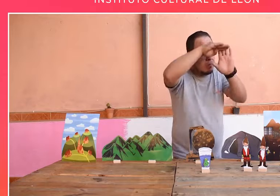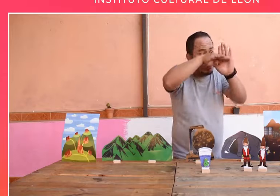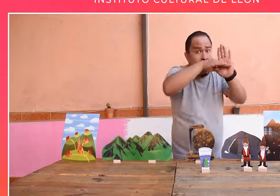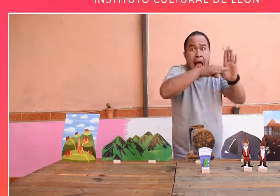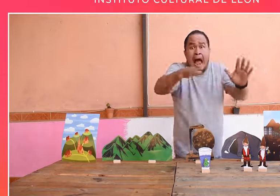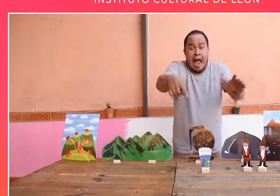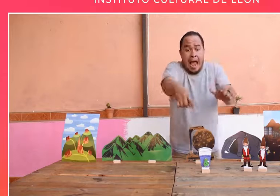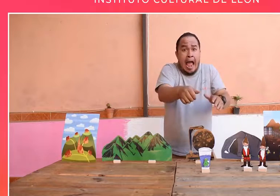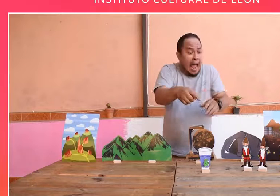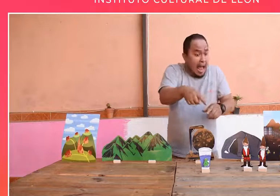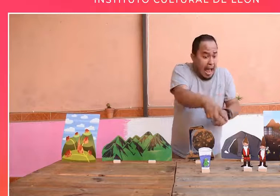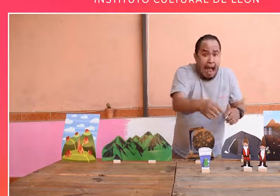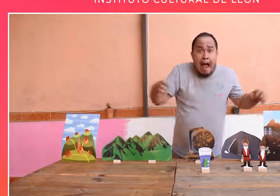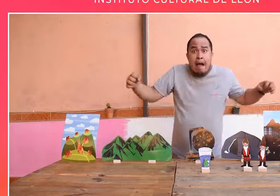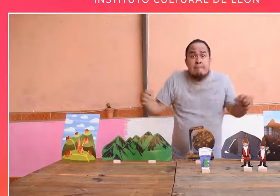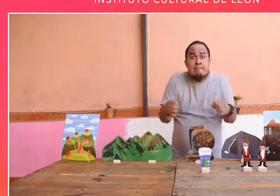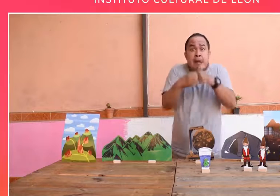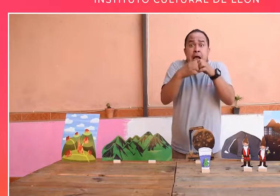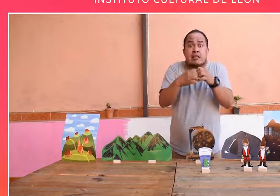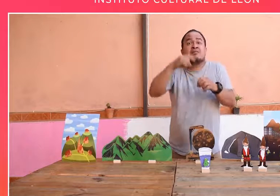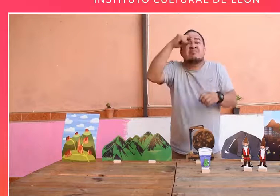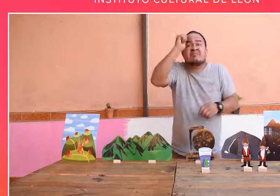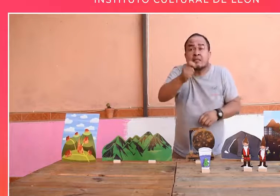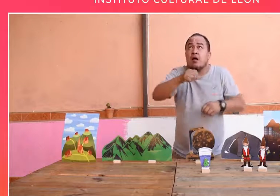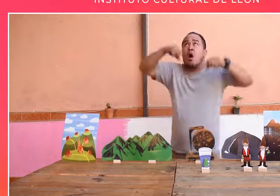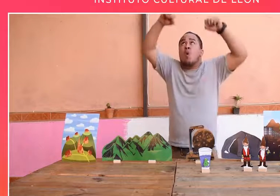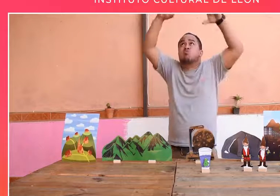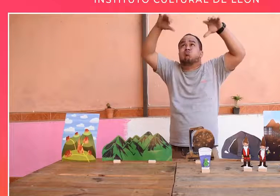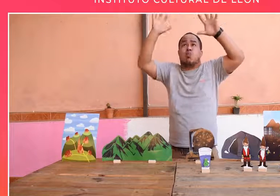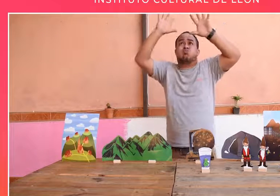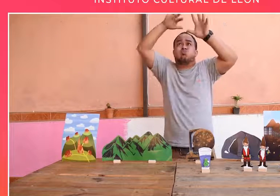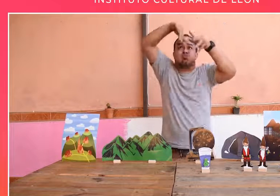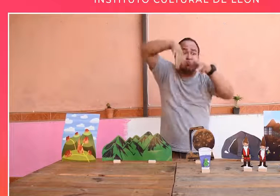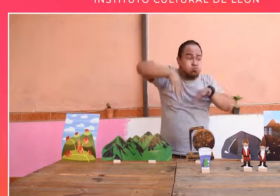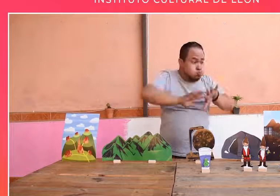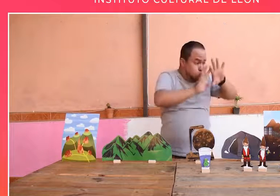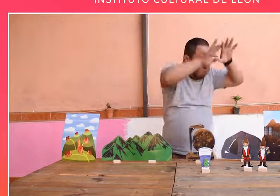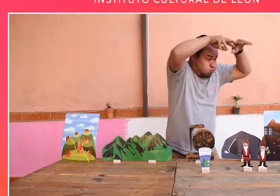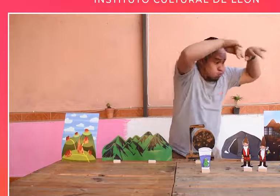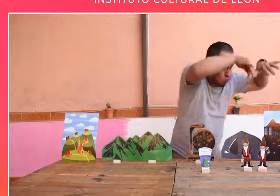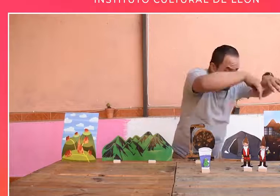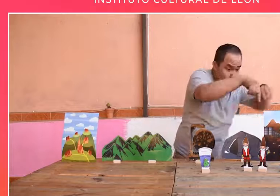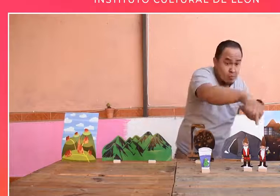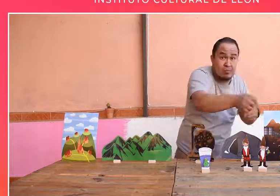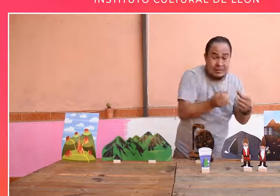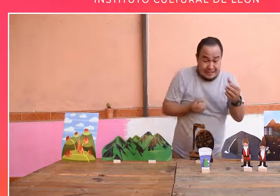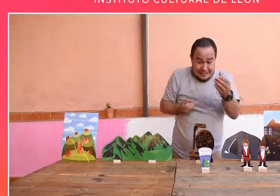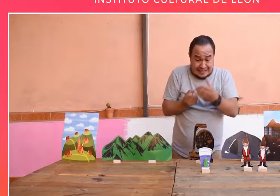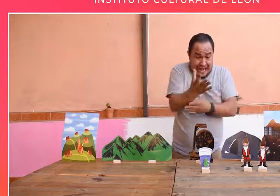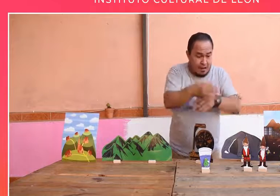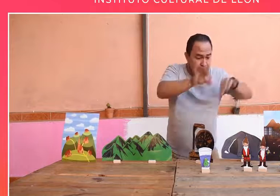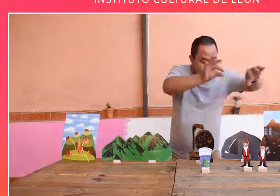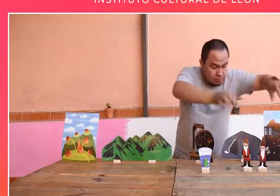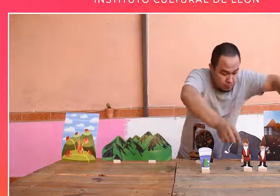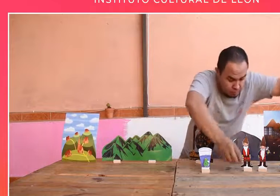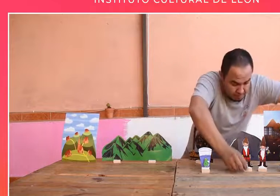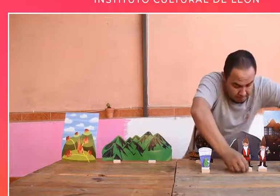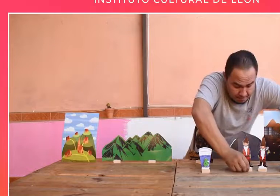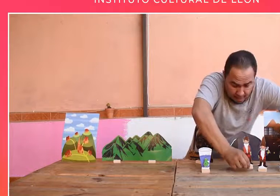es porque venían las lluvias y tenían que salir de ahí, porque la mina se iba a inundar. Entonces, huían a